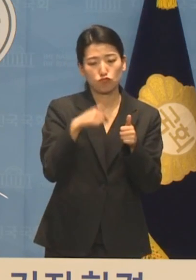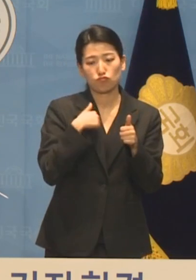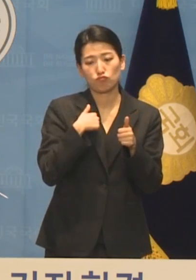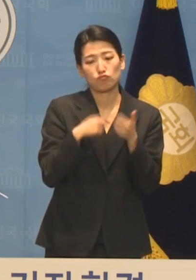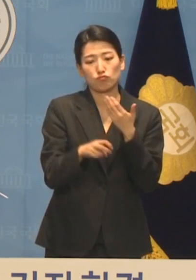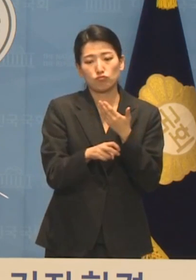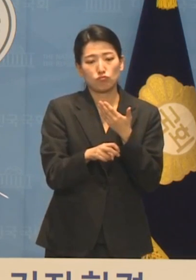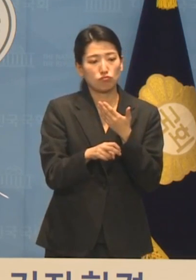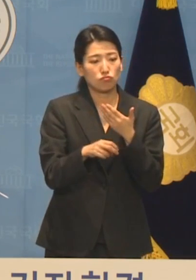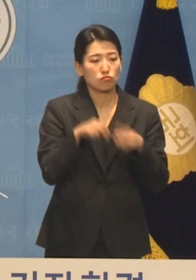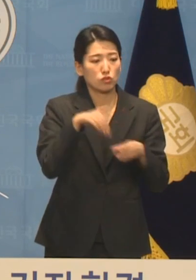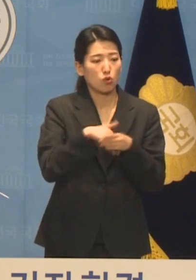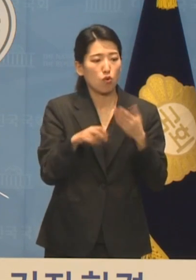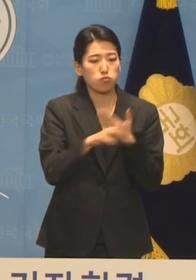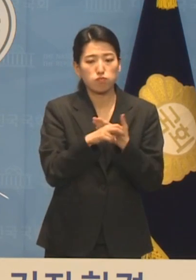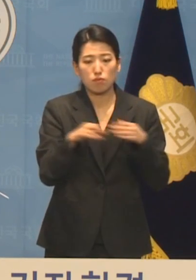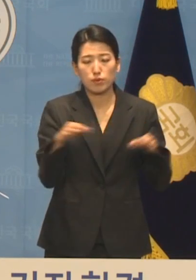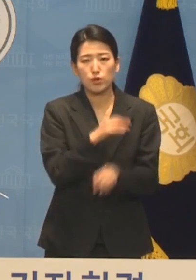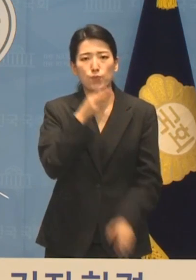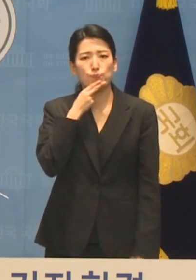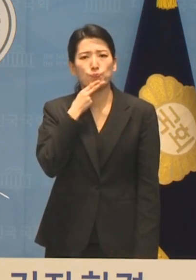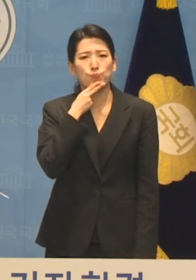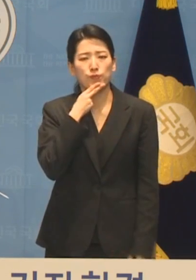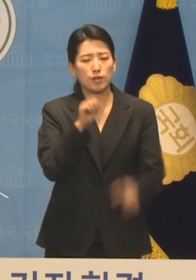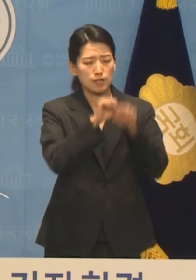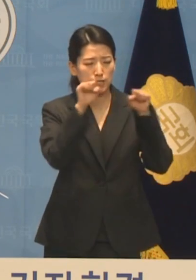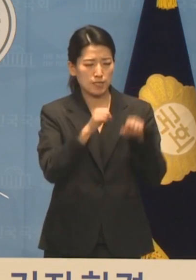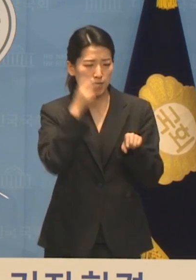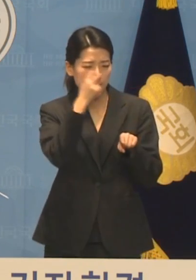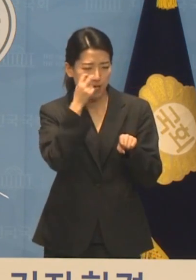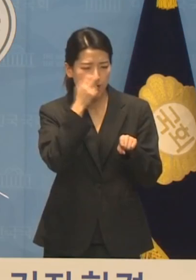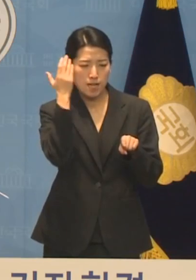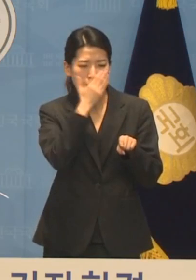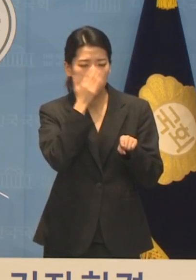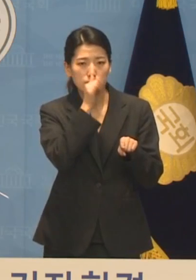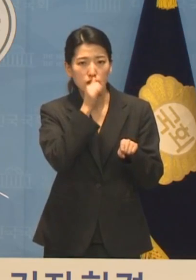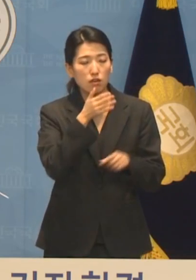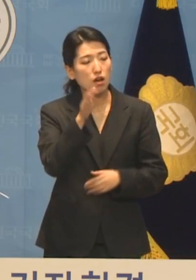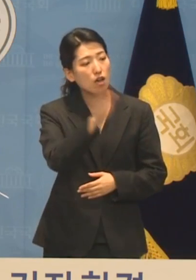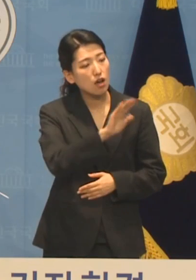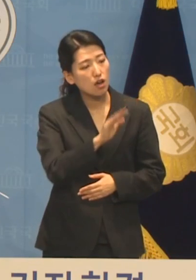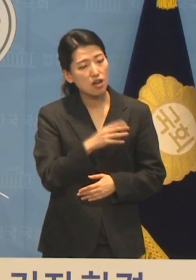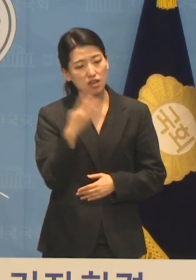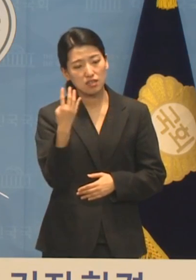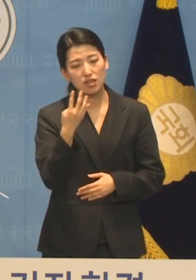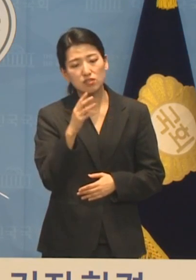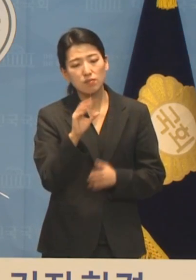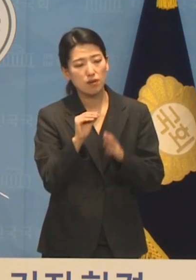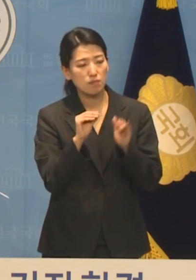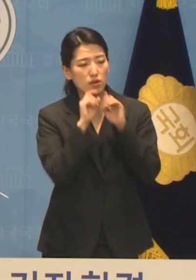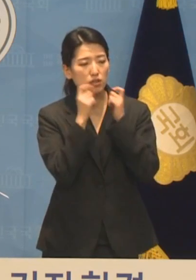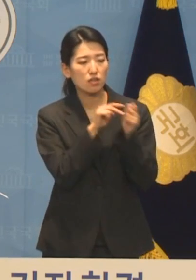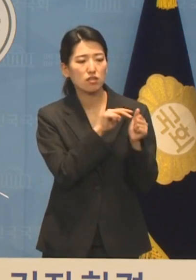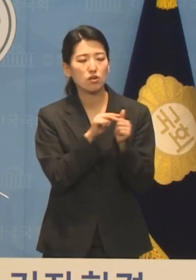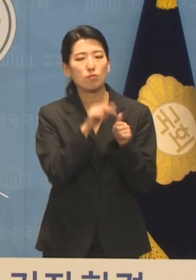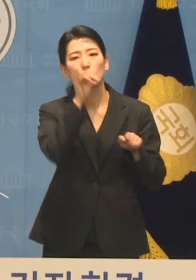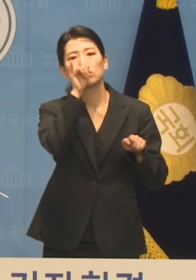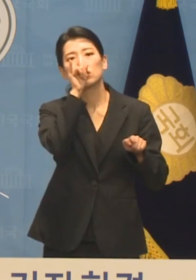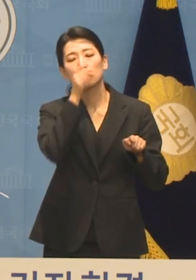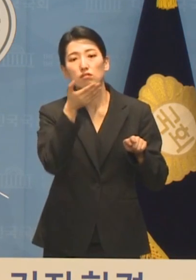기하고 있다고 합니다. 하지만 우리나라에서 가장 많은 약 4천만 건의 개인정보를 취급하면서 전담 직원이 단